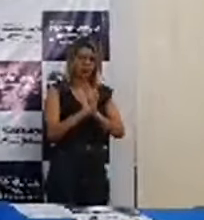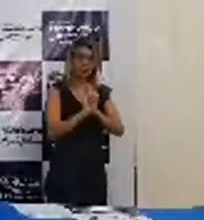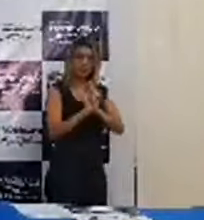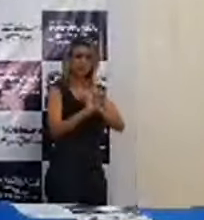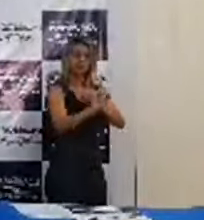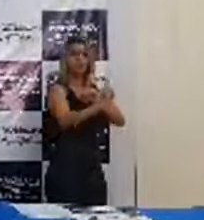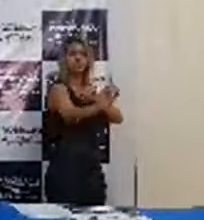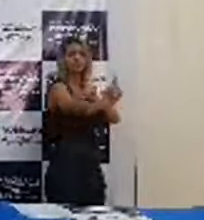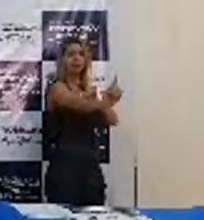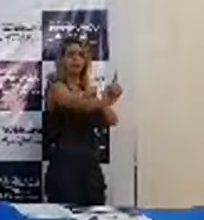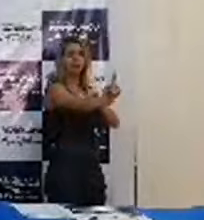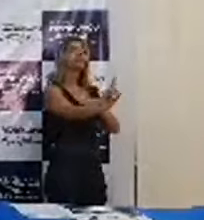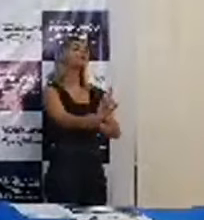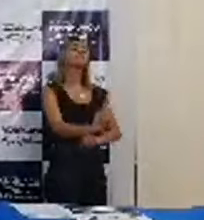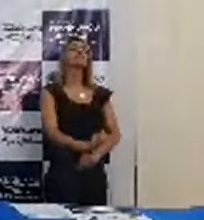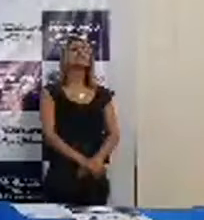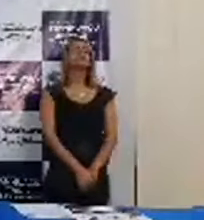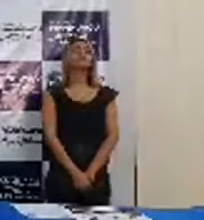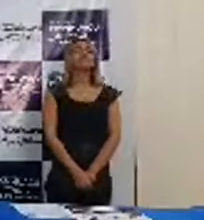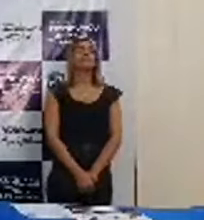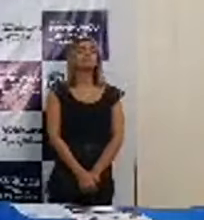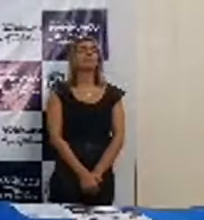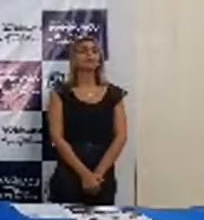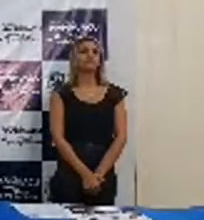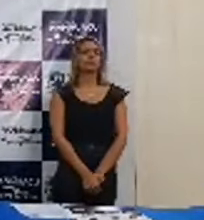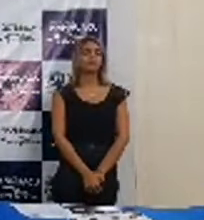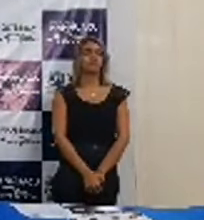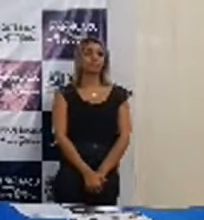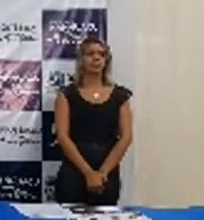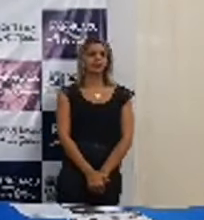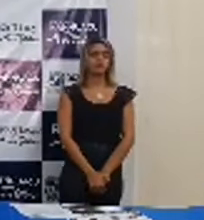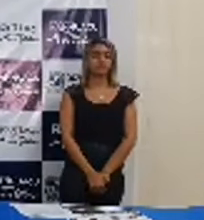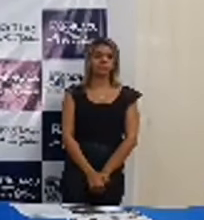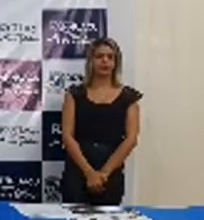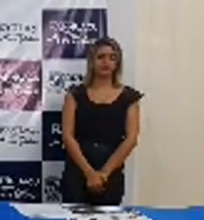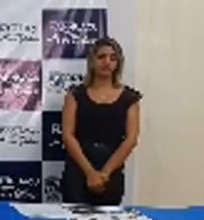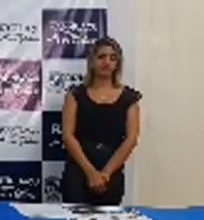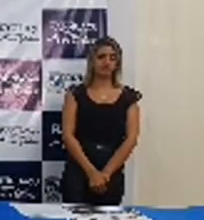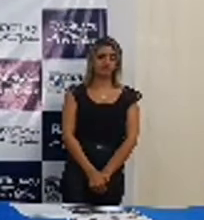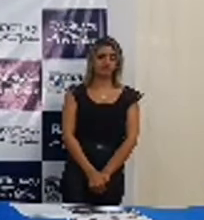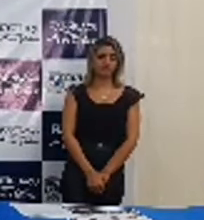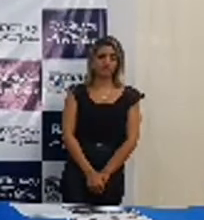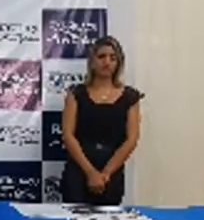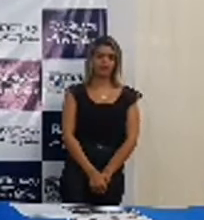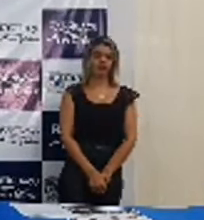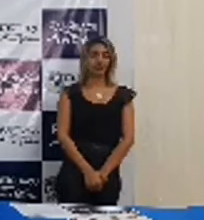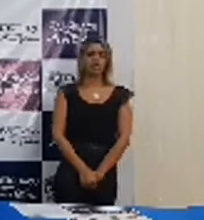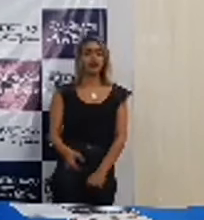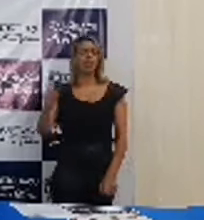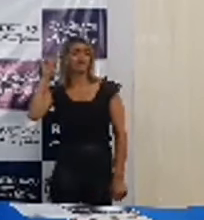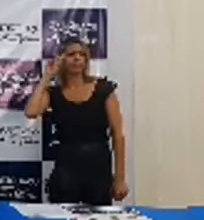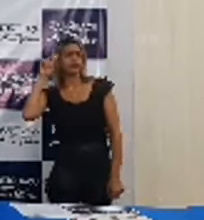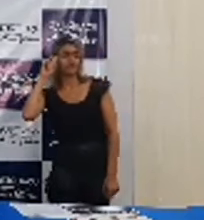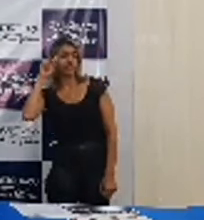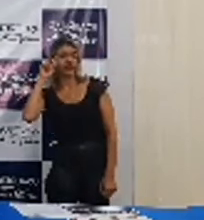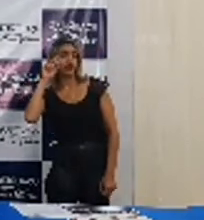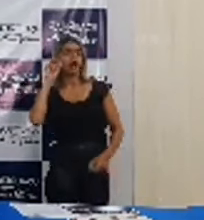providenciou umas grades para ficar dividindo as pessoas. Desde essa reunião, o gerente passou que as